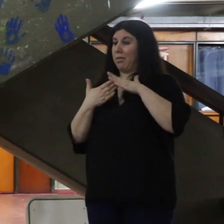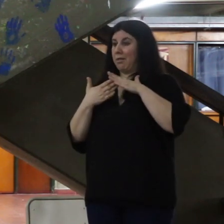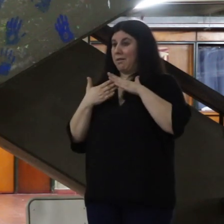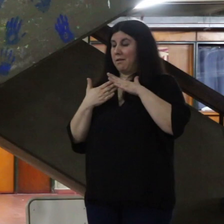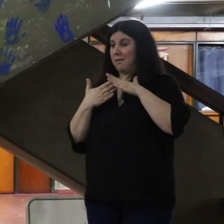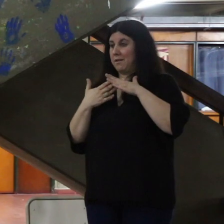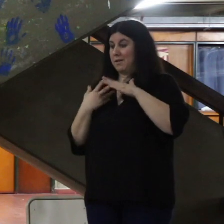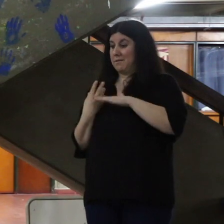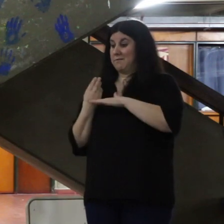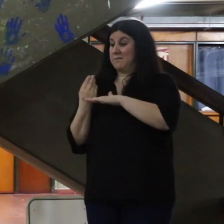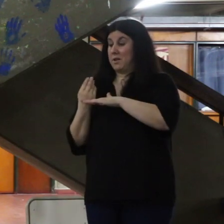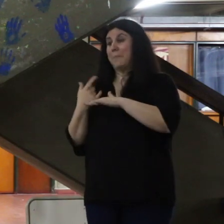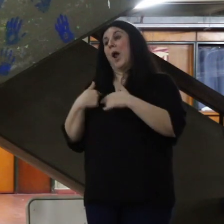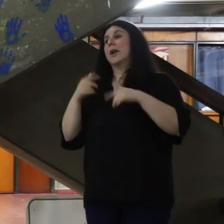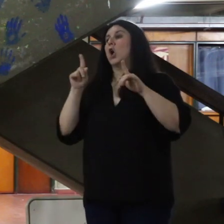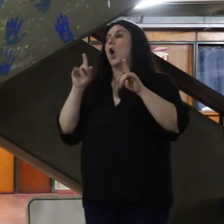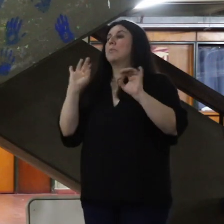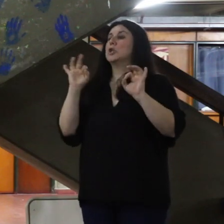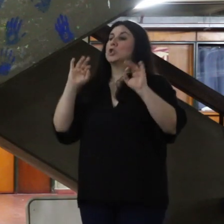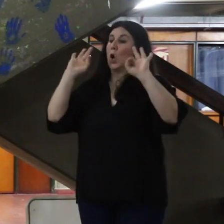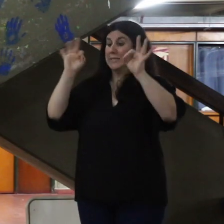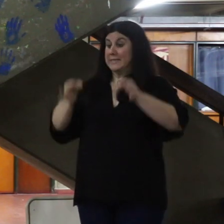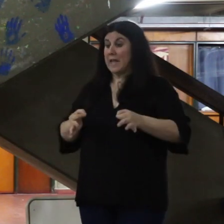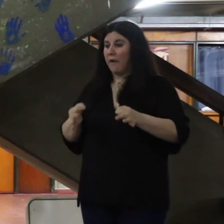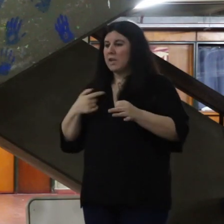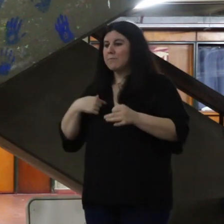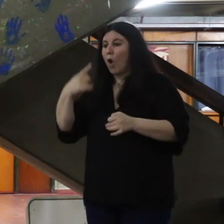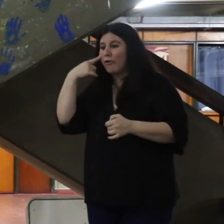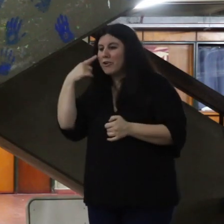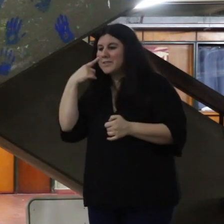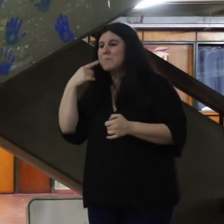que, porque sabemos, escuchamos.